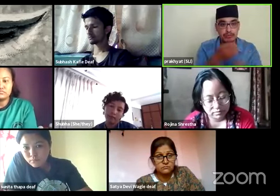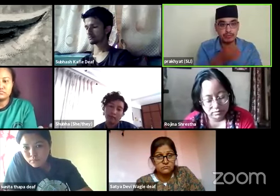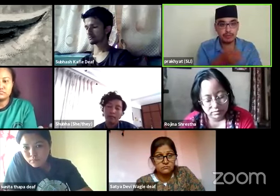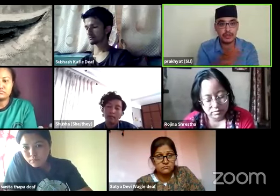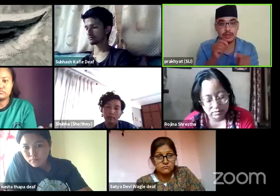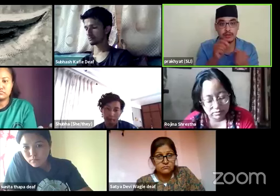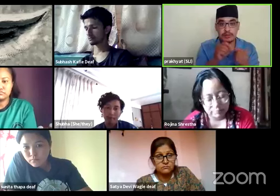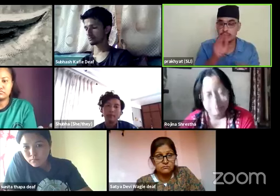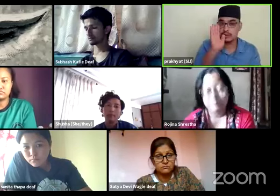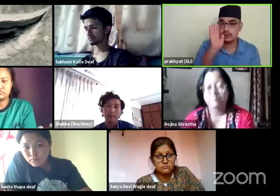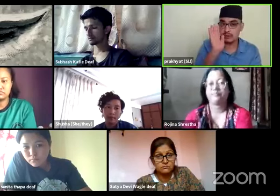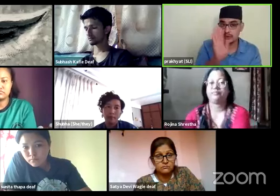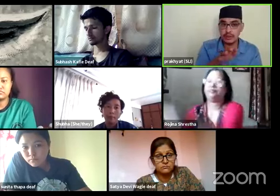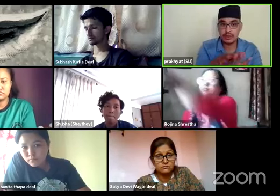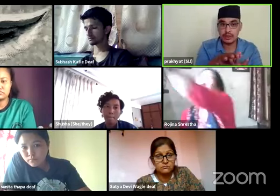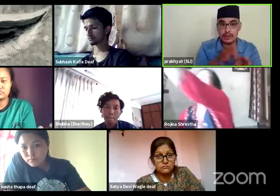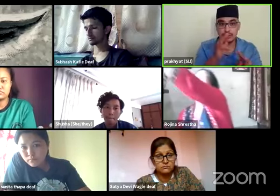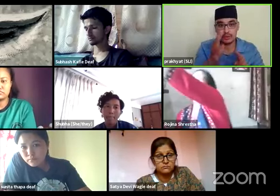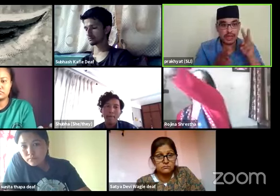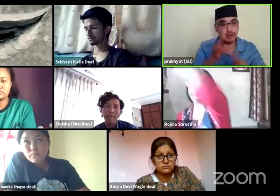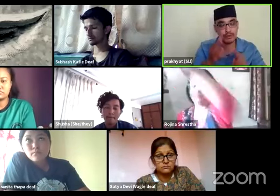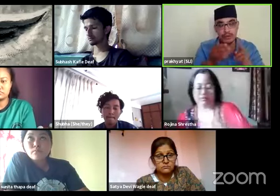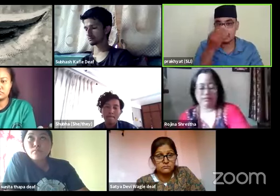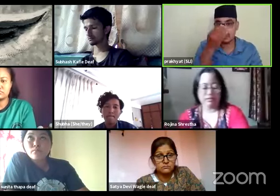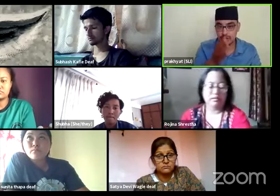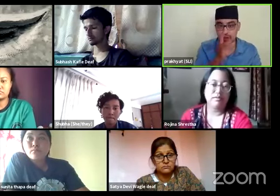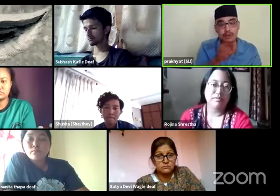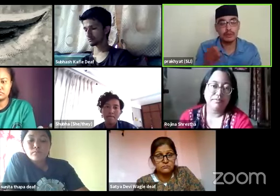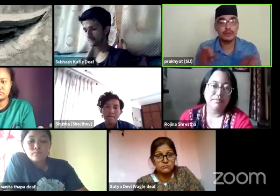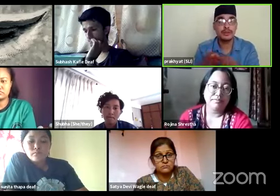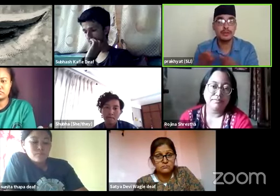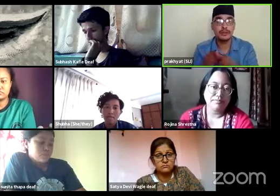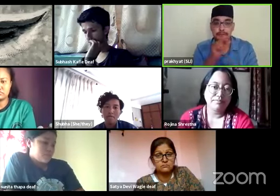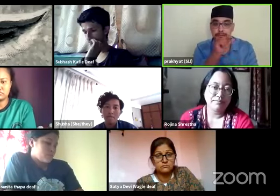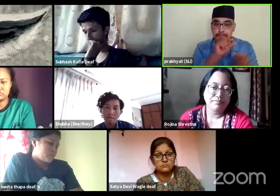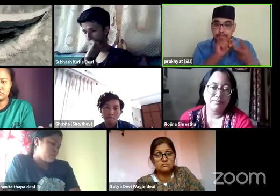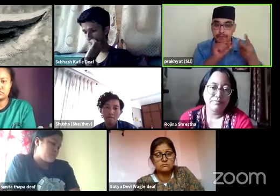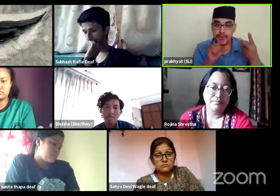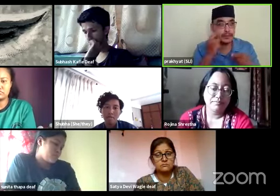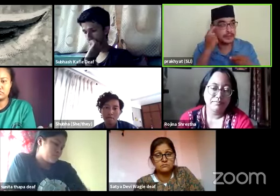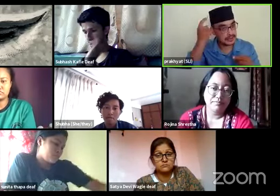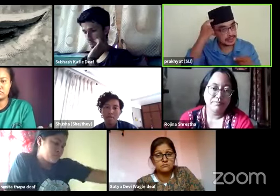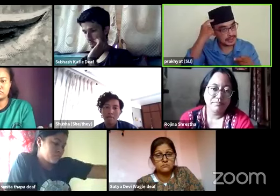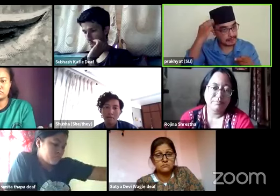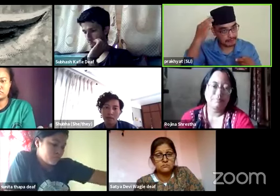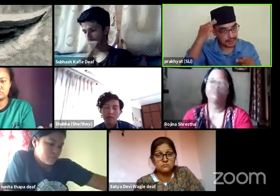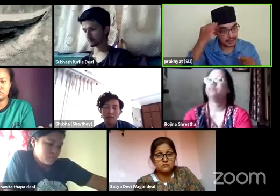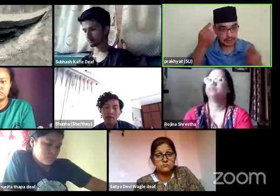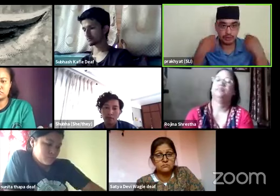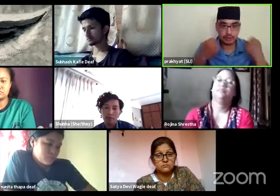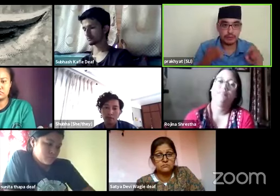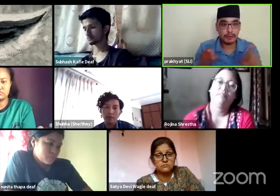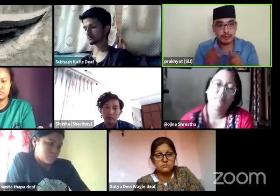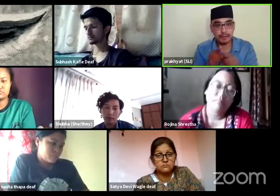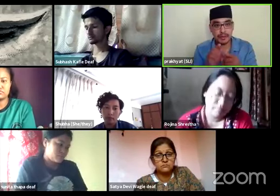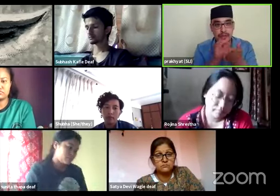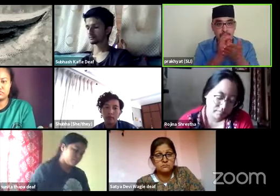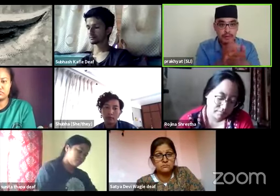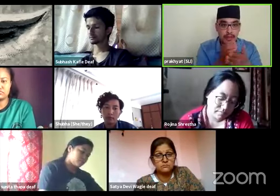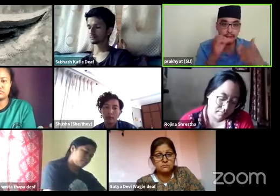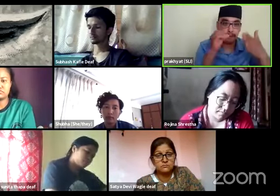बनाउँछ, धेरै कुराहरू आउँछ र त्यो पनि एउटा अब इस्यु हुन्छ. आई थिङ्क मेन्टल हेल्थ सर्भिसेसकै एक्सेसमा पनि